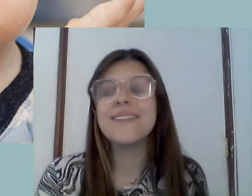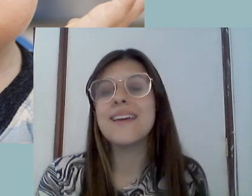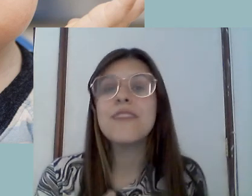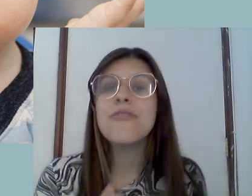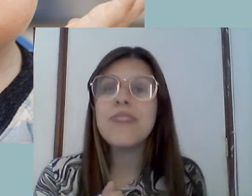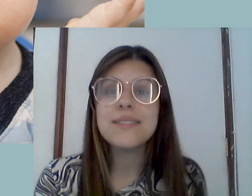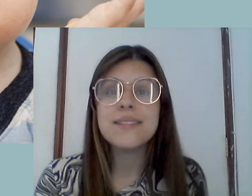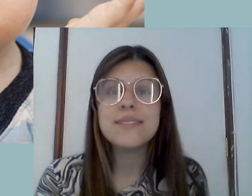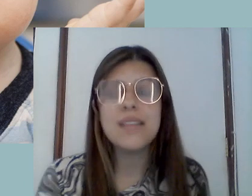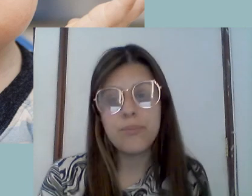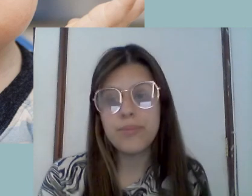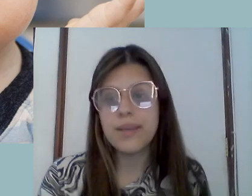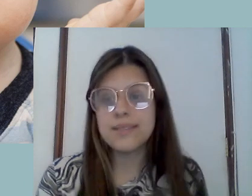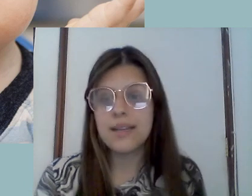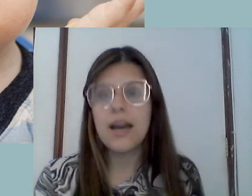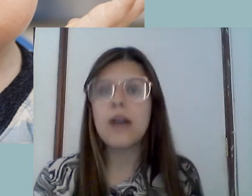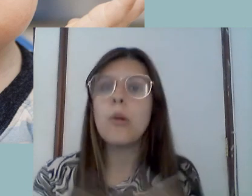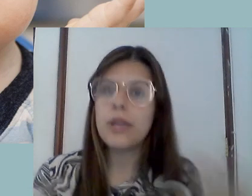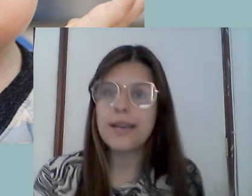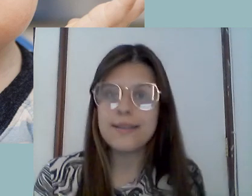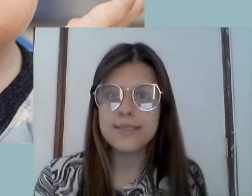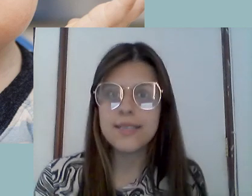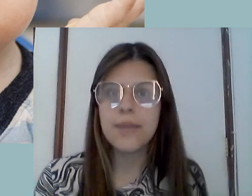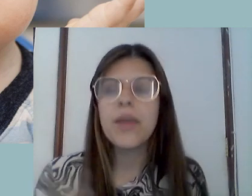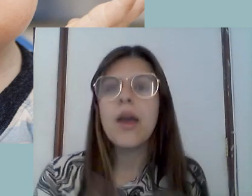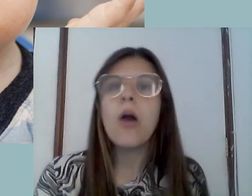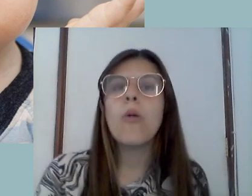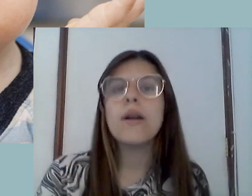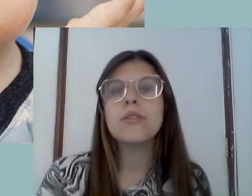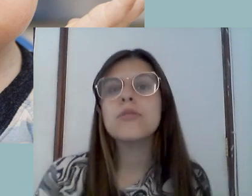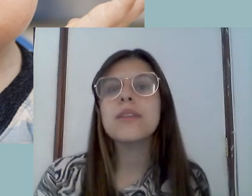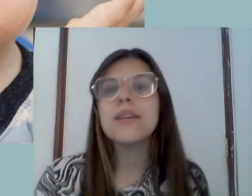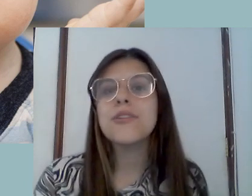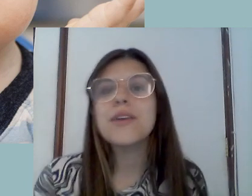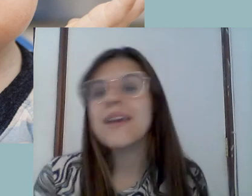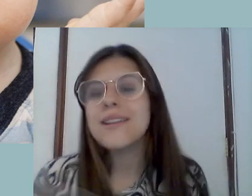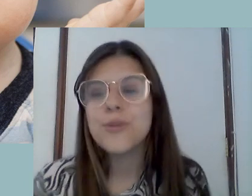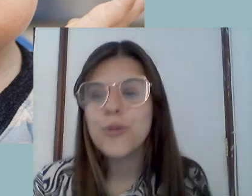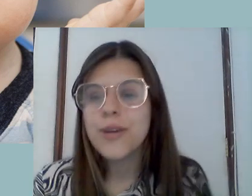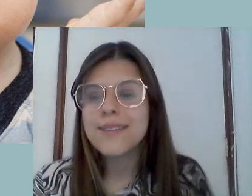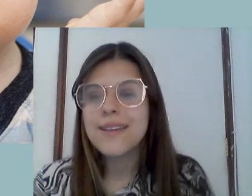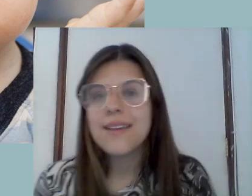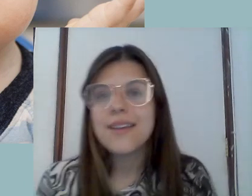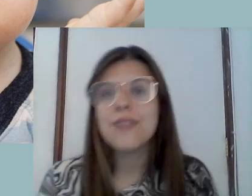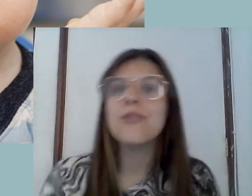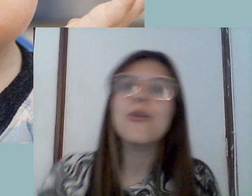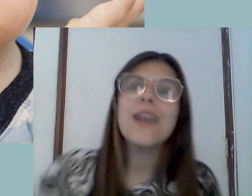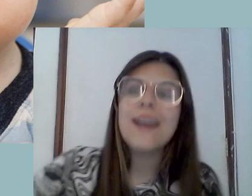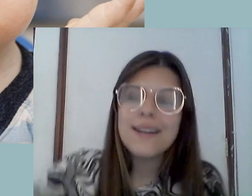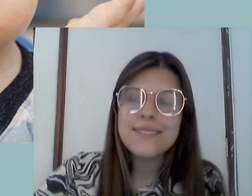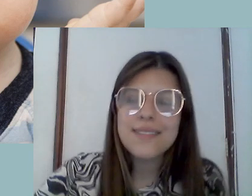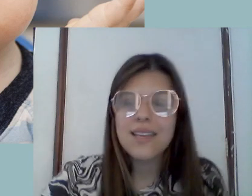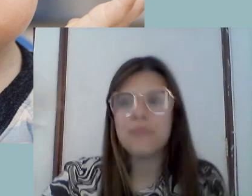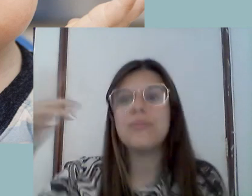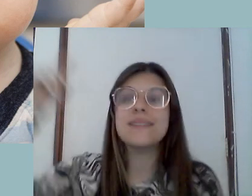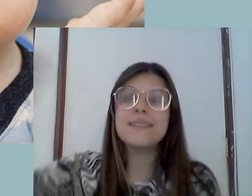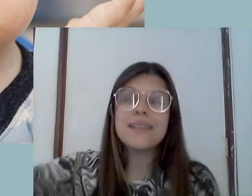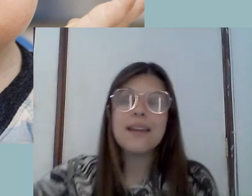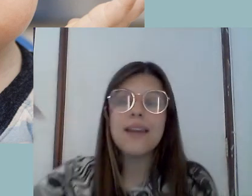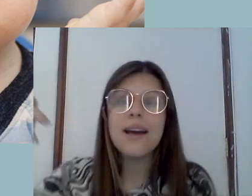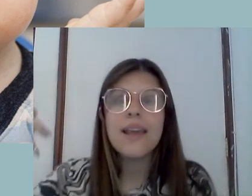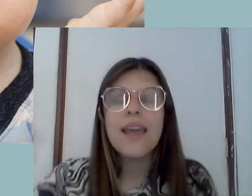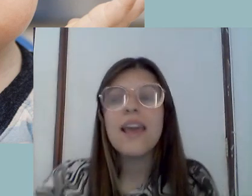pequeños, desde infantes, empiezan a comunicarse así. Cuando un niño quiere su juguete y no lo alcanza,